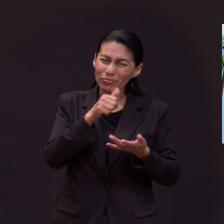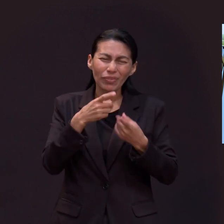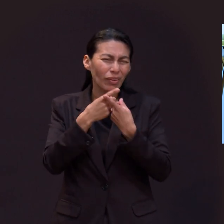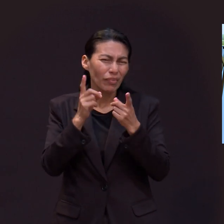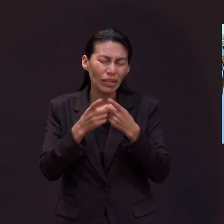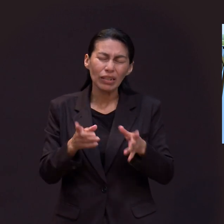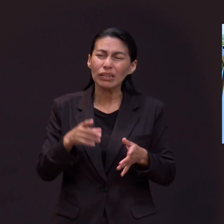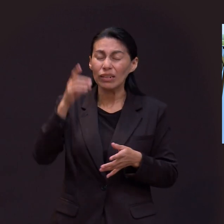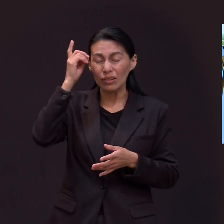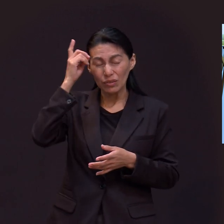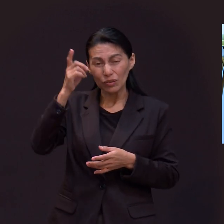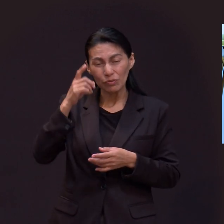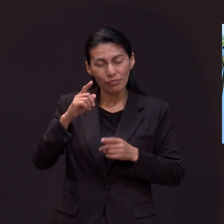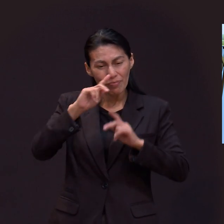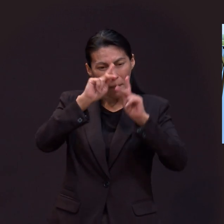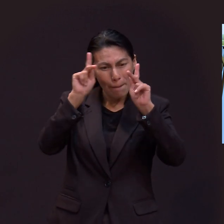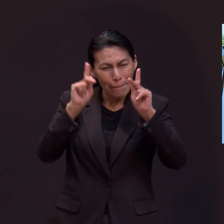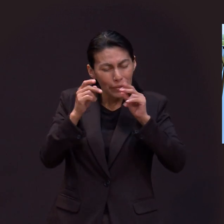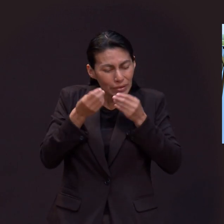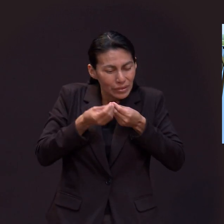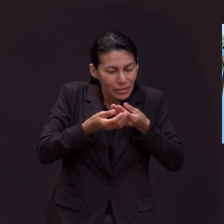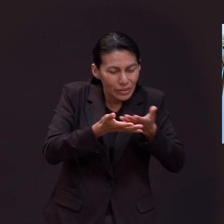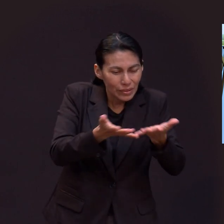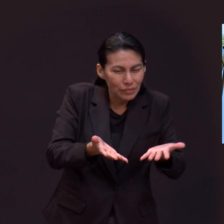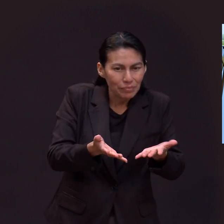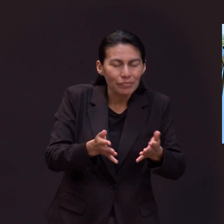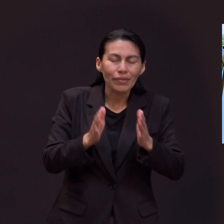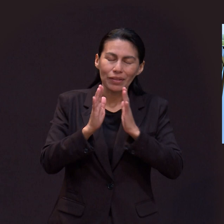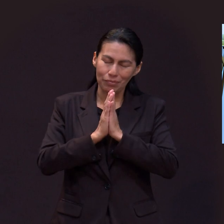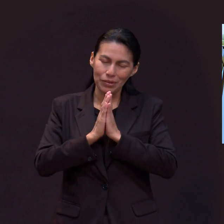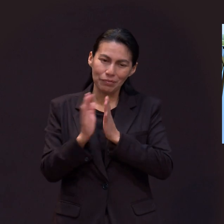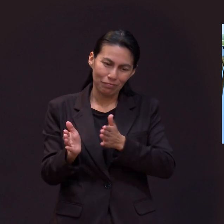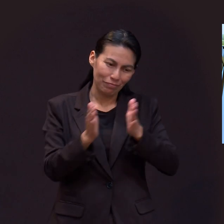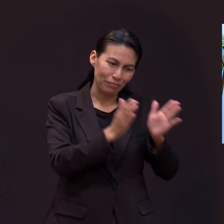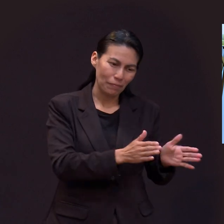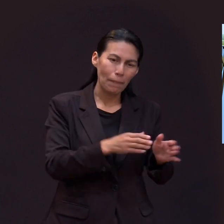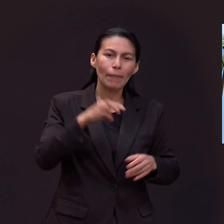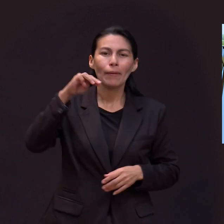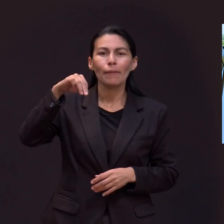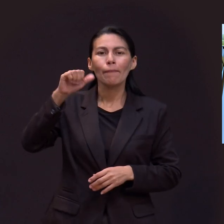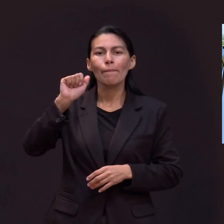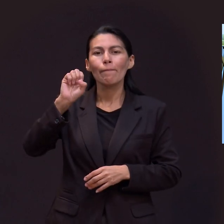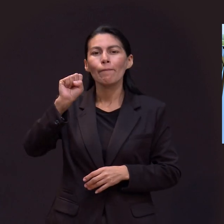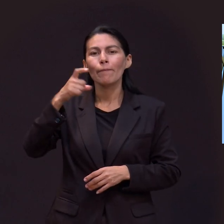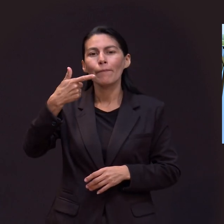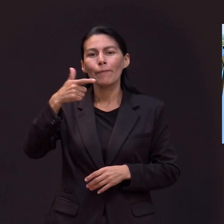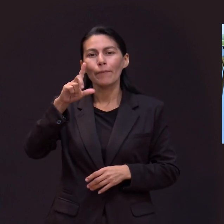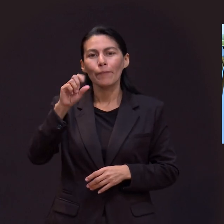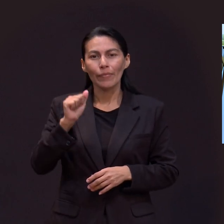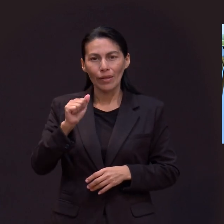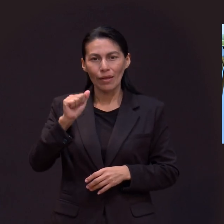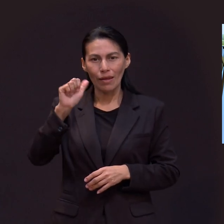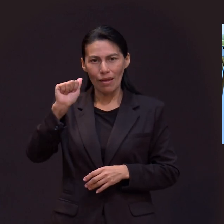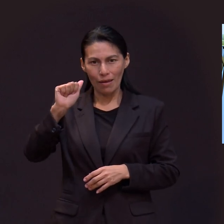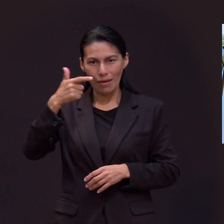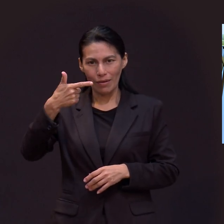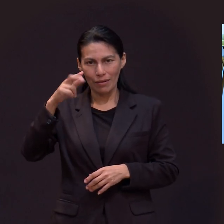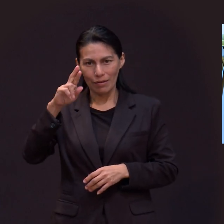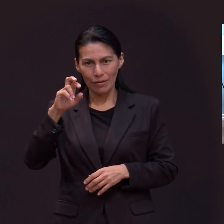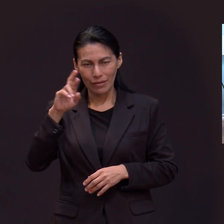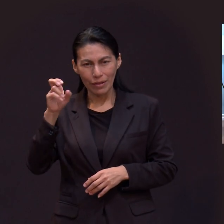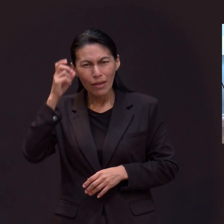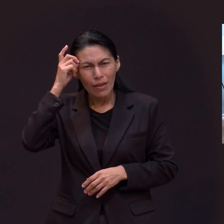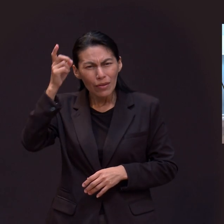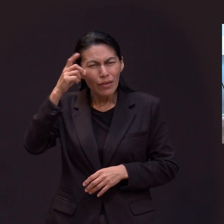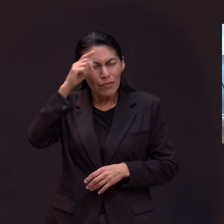y que le conceda la paz amén magda aguirre buenas noches dios bendiga a las